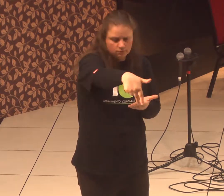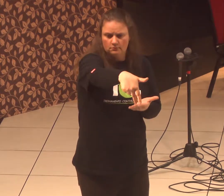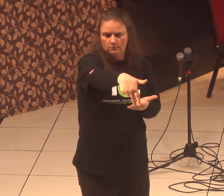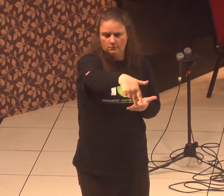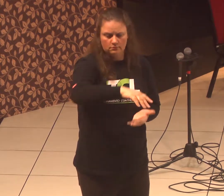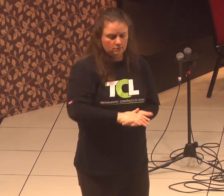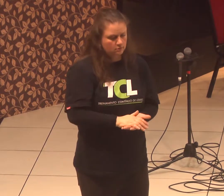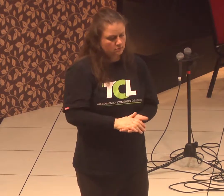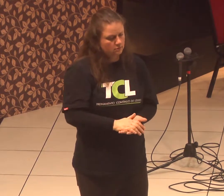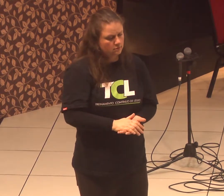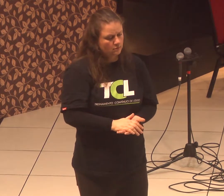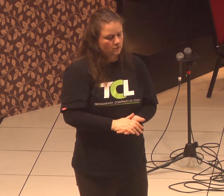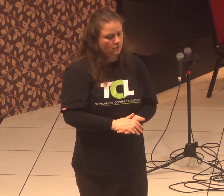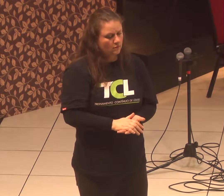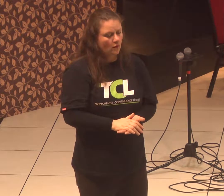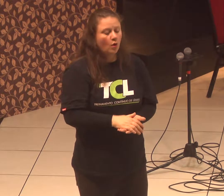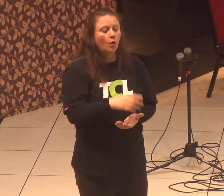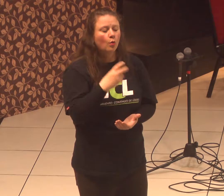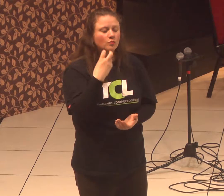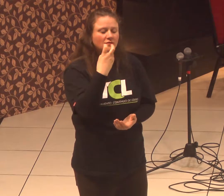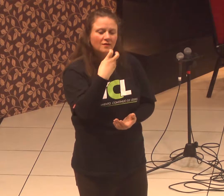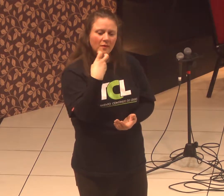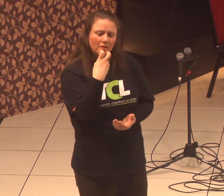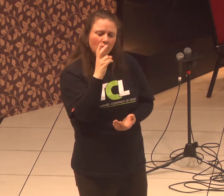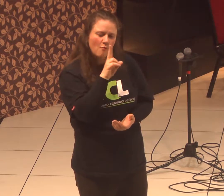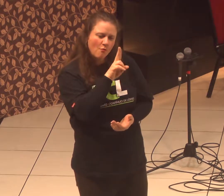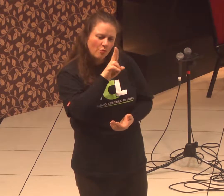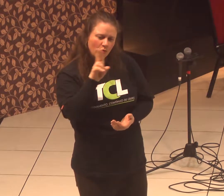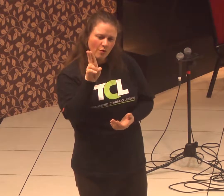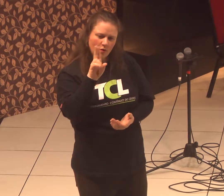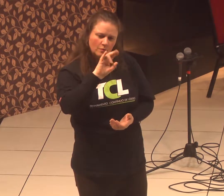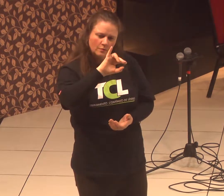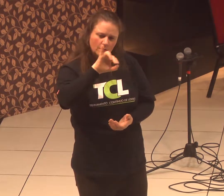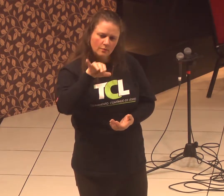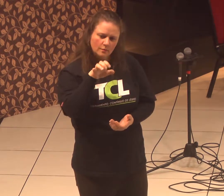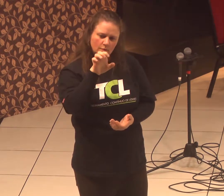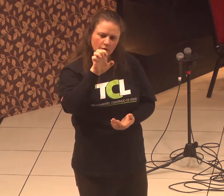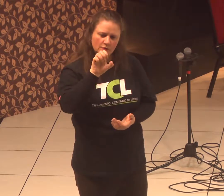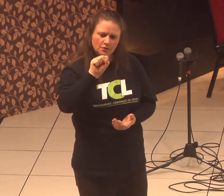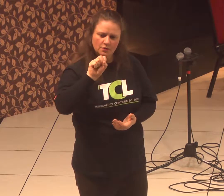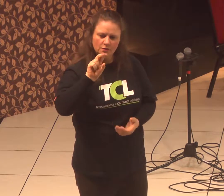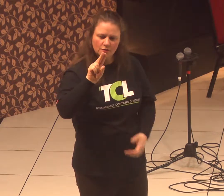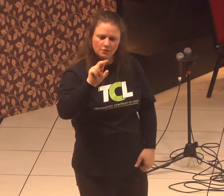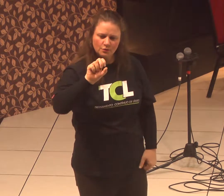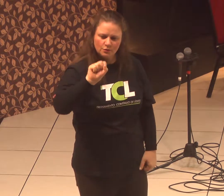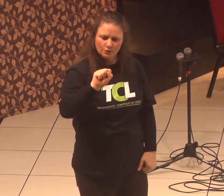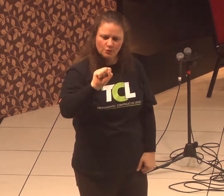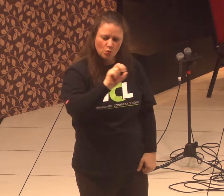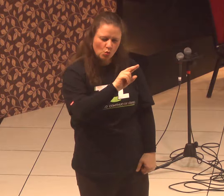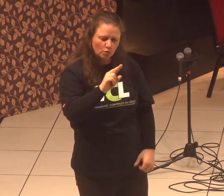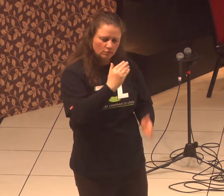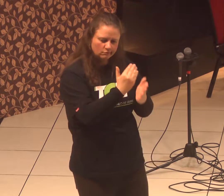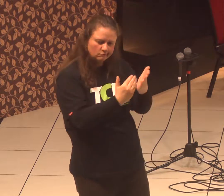Eles tomaram em seus lábios o nome que é sobre. A lacuna ali é sobre. Sobre todo